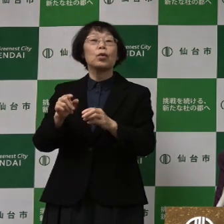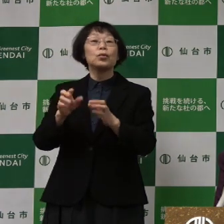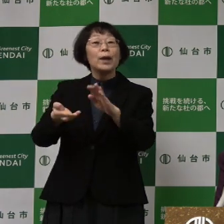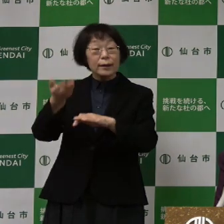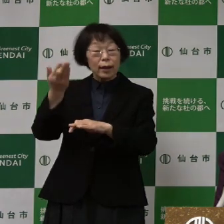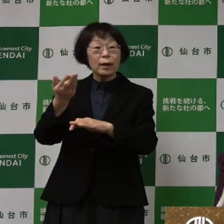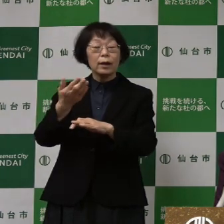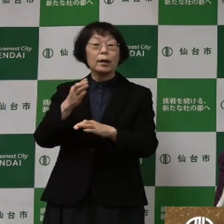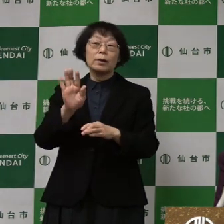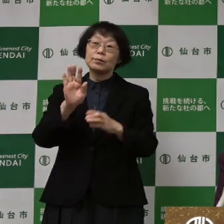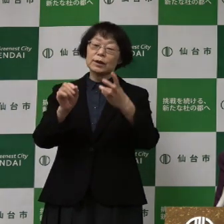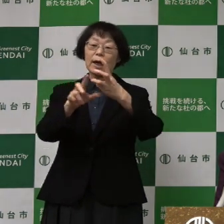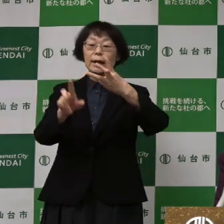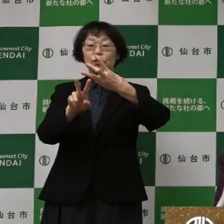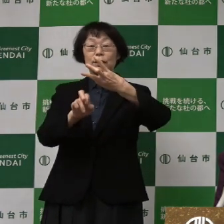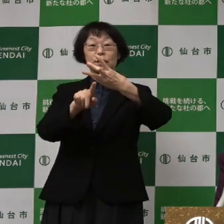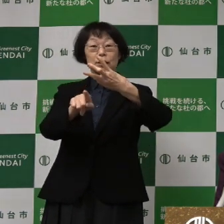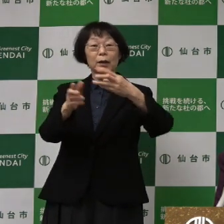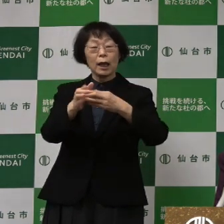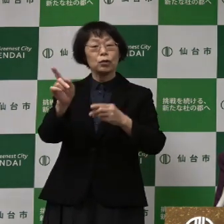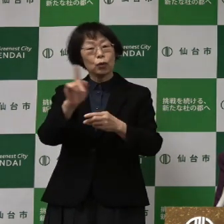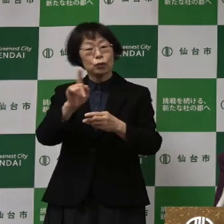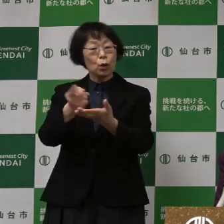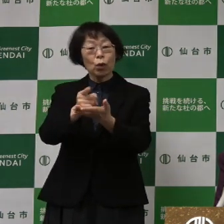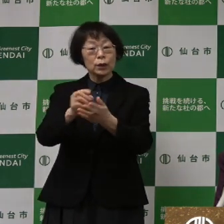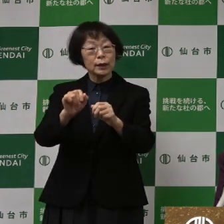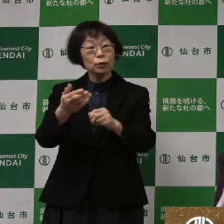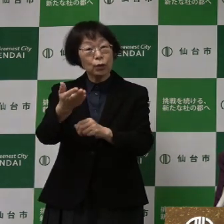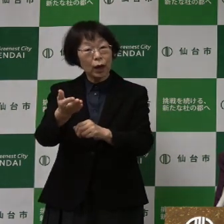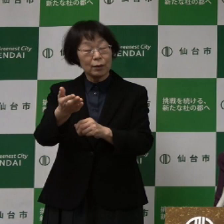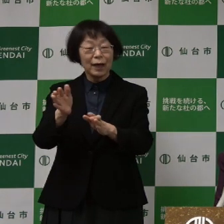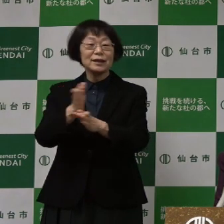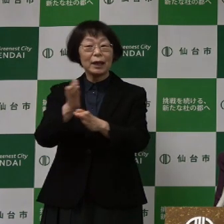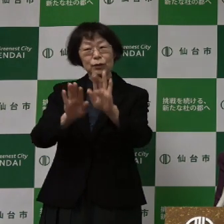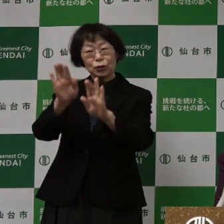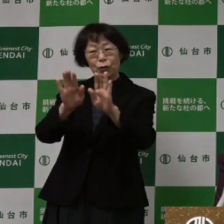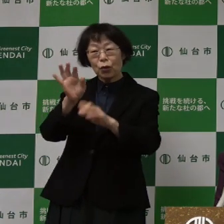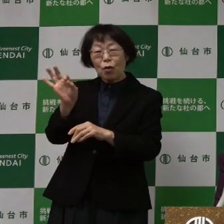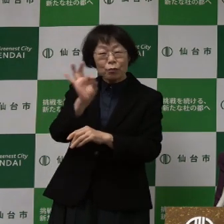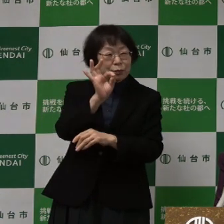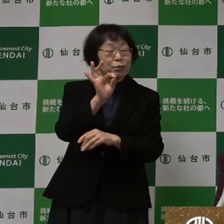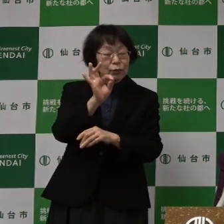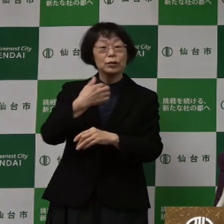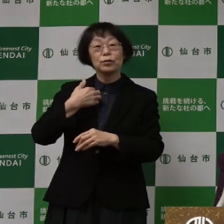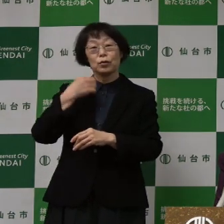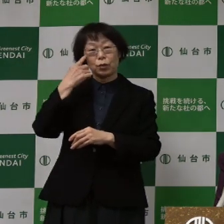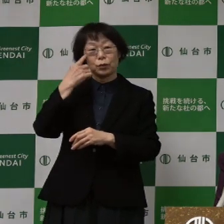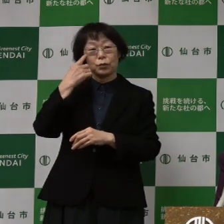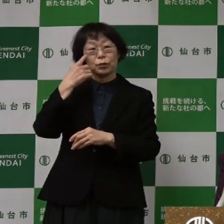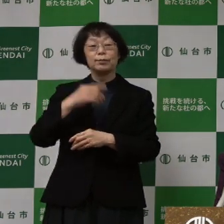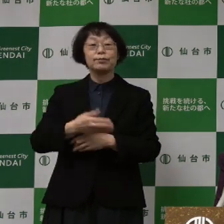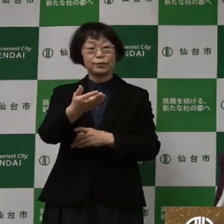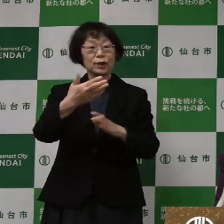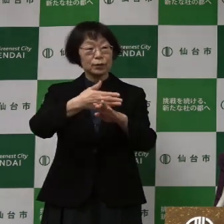21日までにどのような状況をたどるのかというのは、まさに今しばらく状況を見なくちゃいけないんじゃないでしょうか。 ありがとう